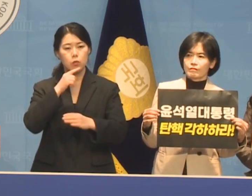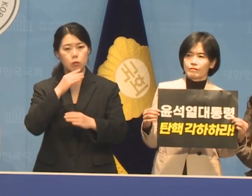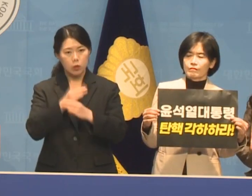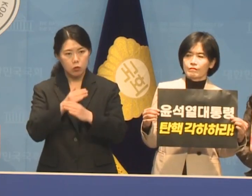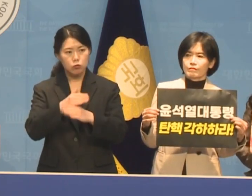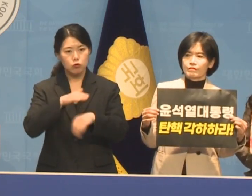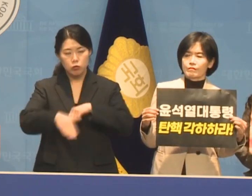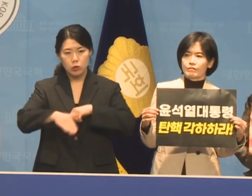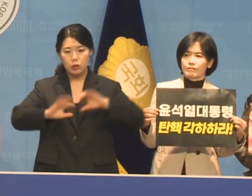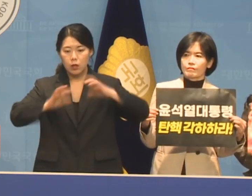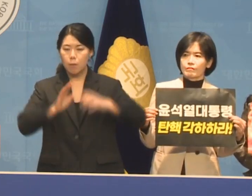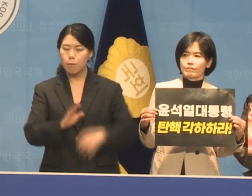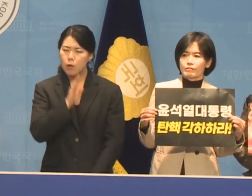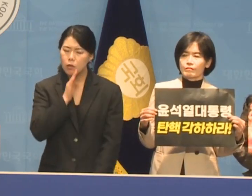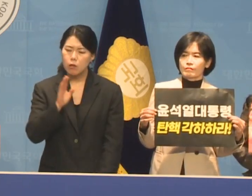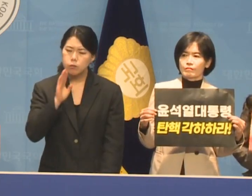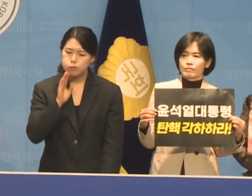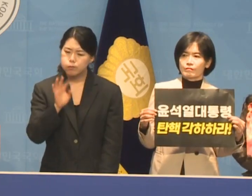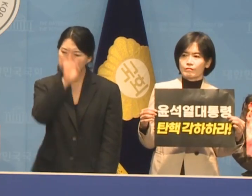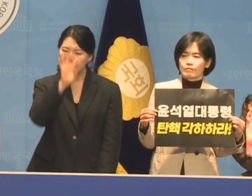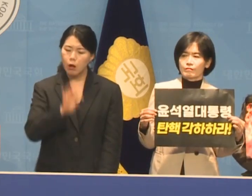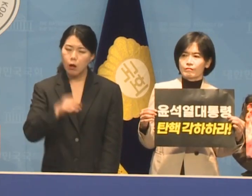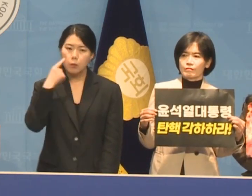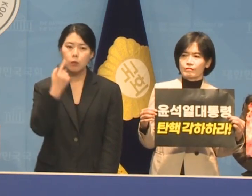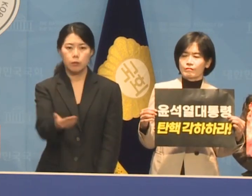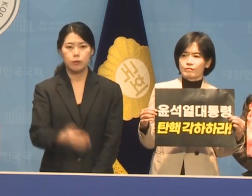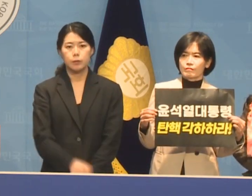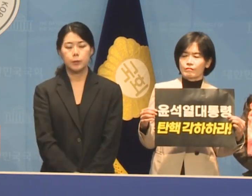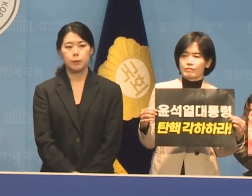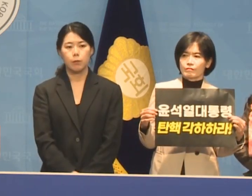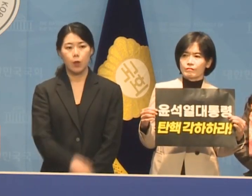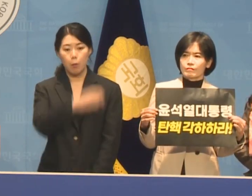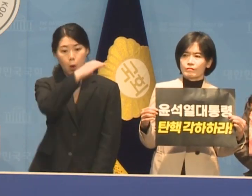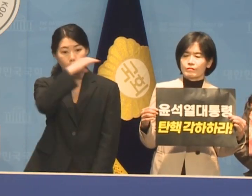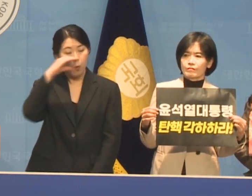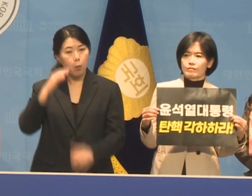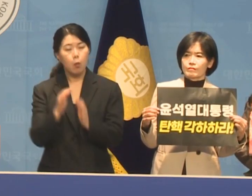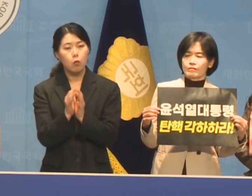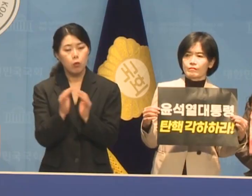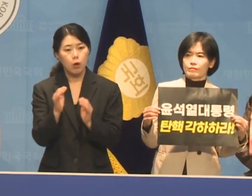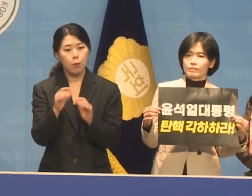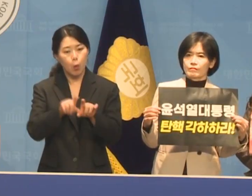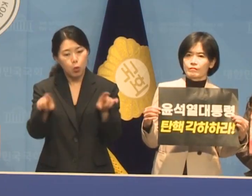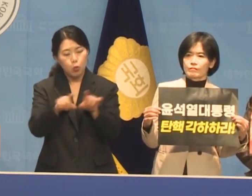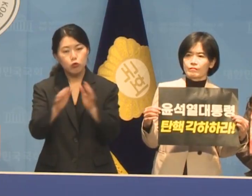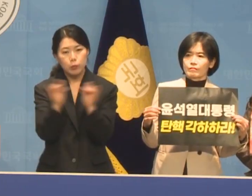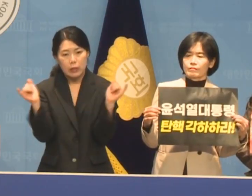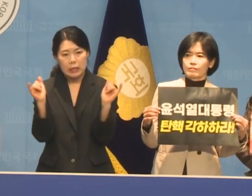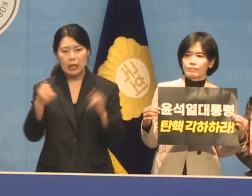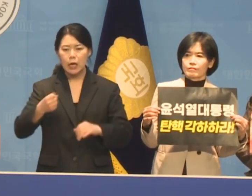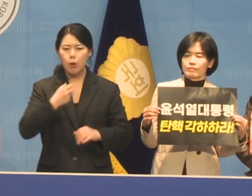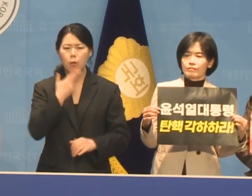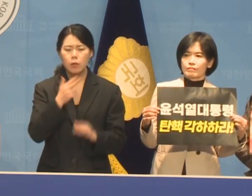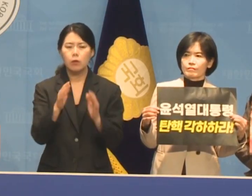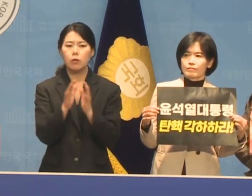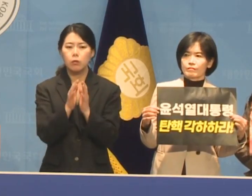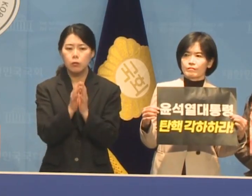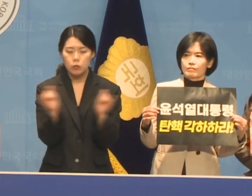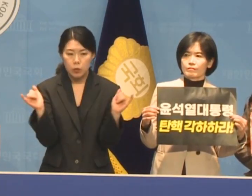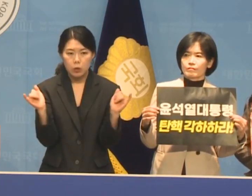자유대한민국이 맞는지 저희들은 이 자리에서 묻고 싶습니다. 평범한 국민들이, 힘없는 서민들이 의지할 수